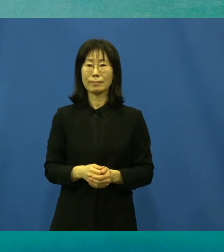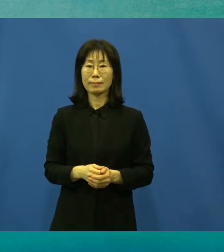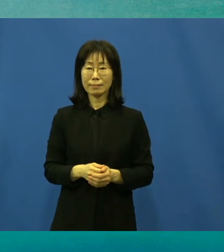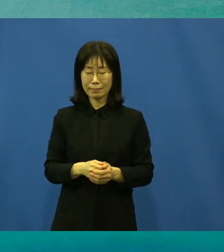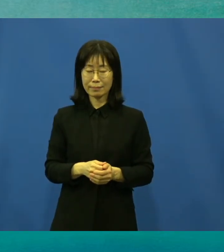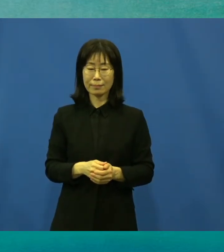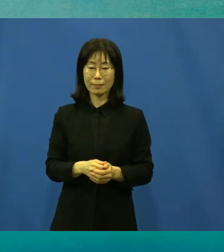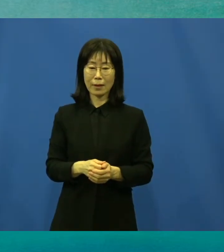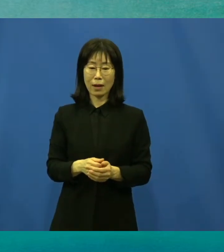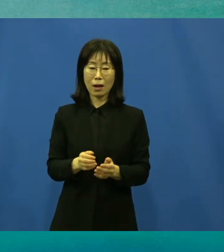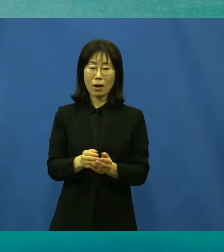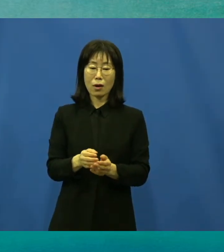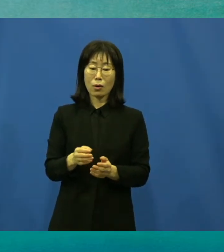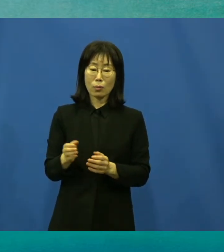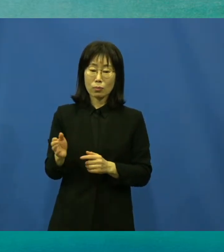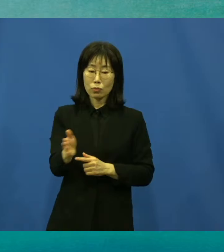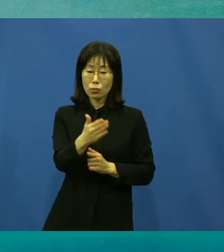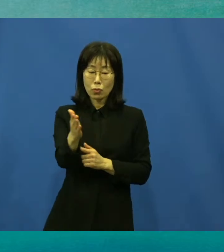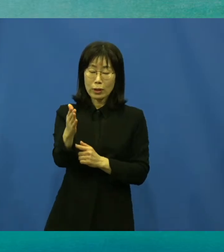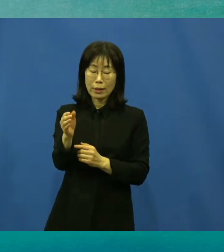돌아왔다.